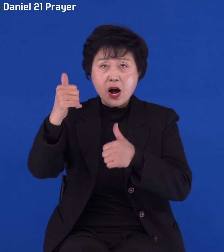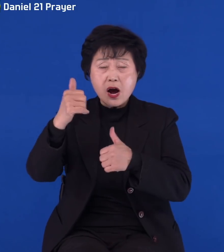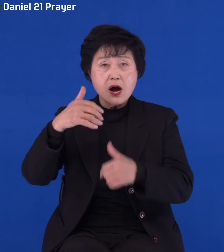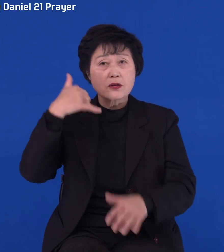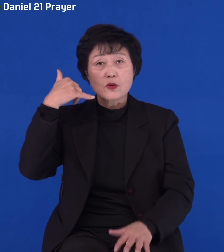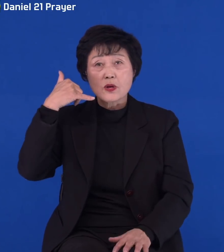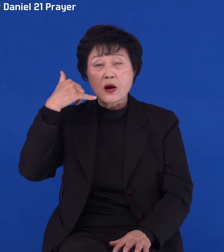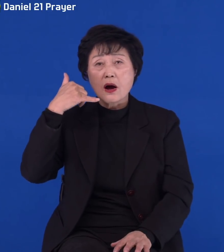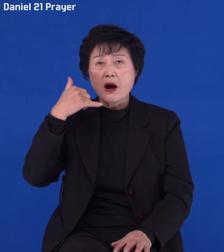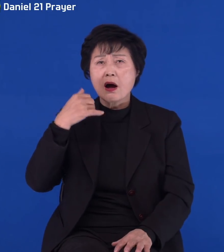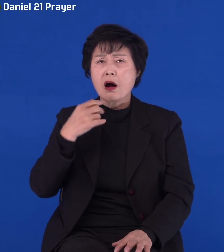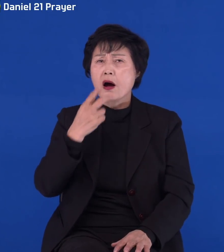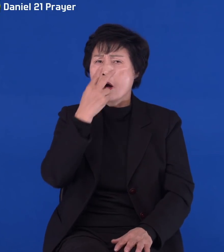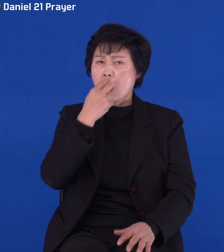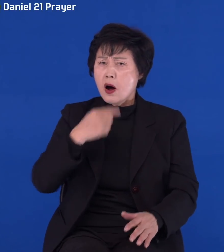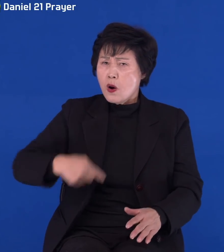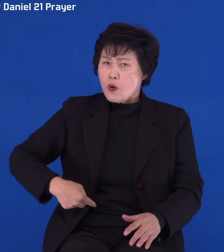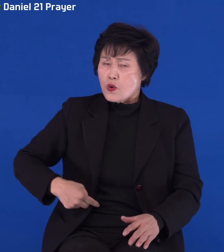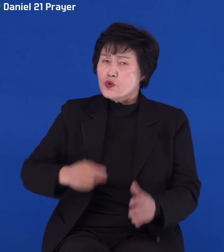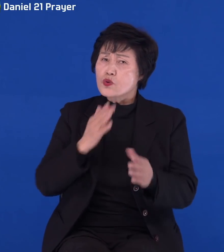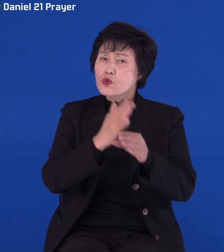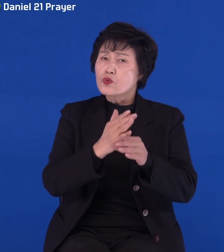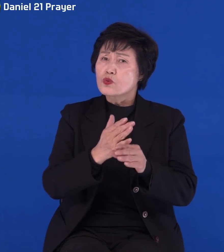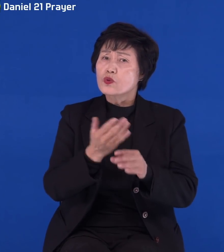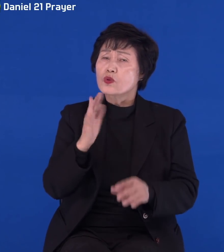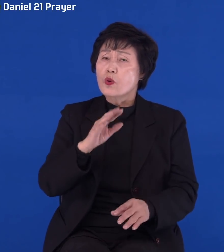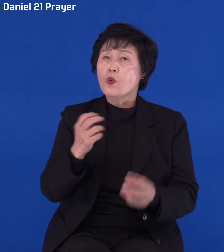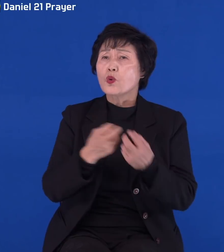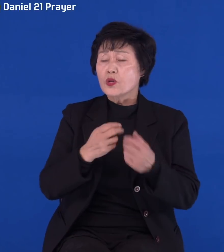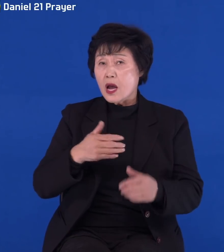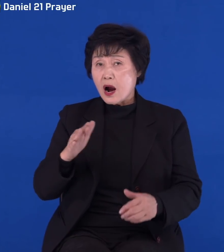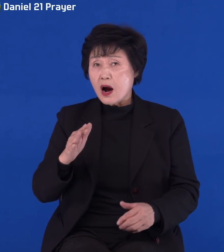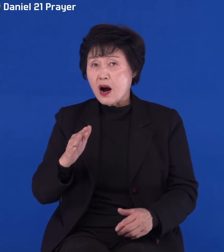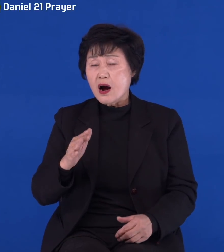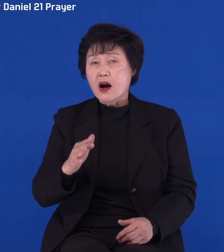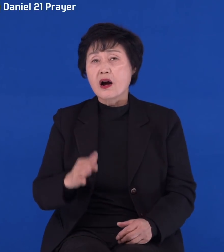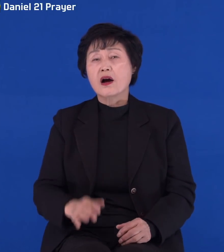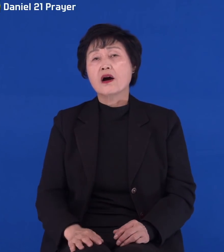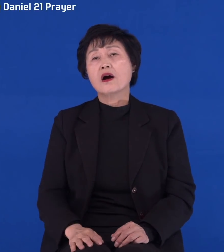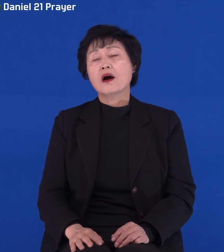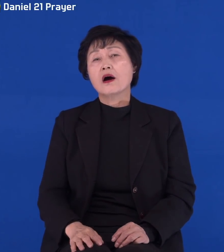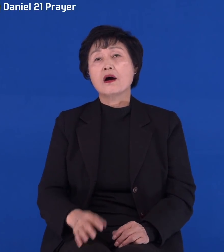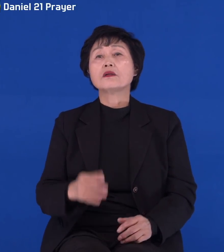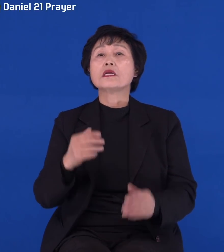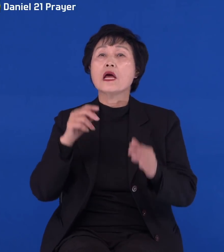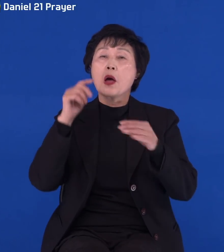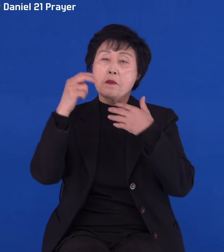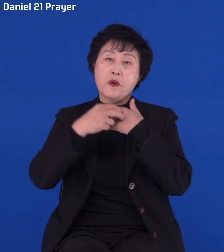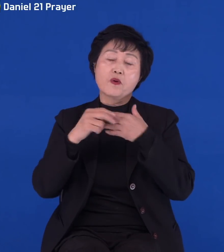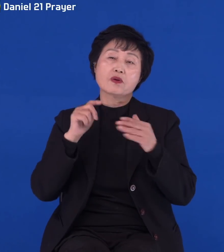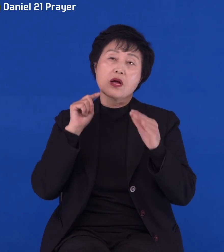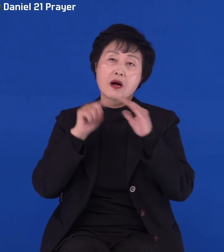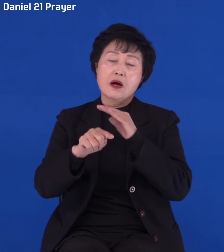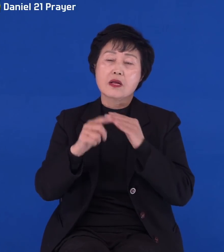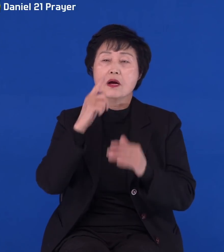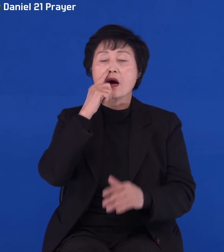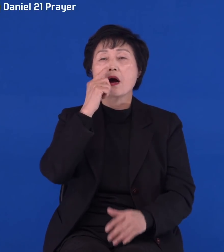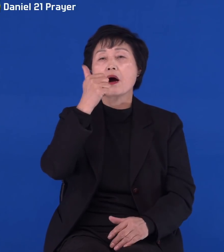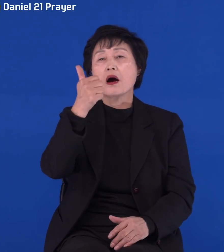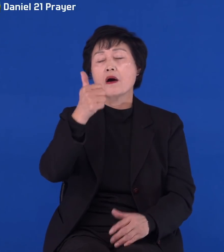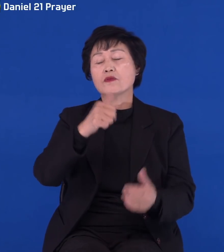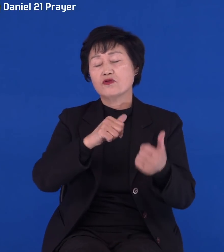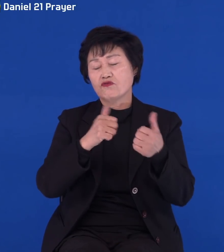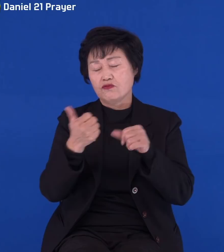갑니까? 물어봤더니 느낌이 좀 좋지 않았지만 동생과 같이 갔거든요. 아버지가 돌아가셨더라고요. 임종도 보지